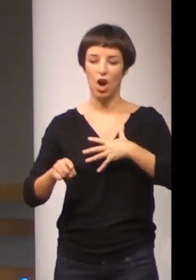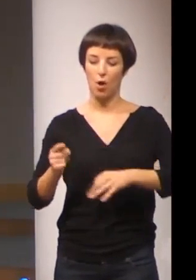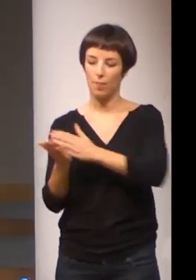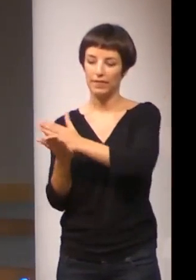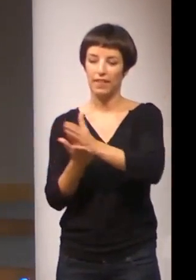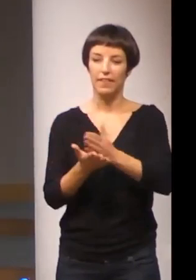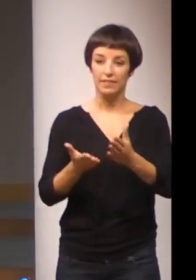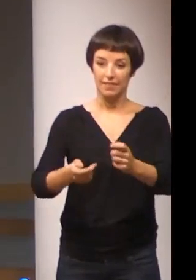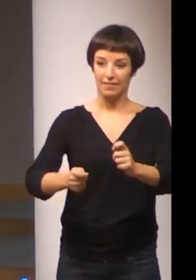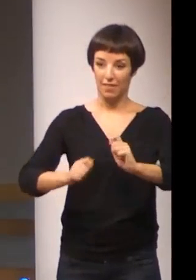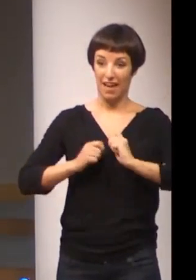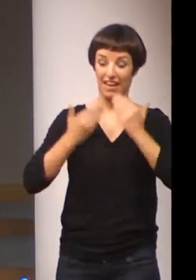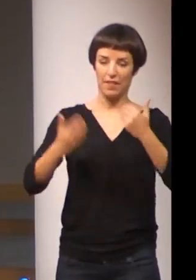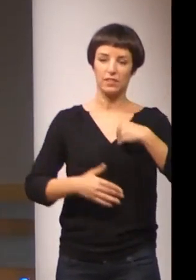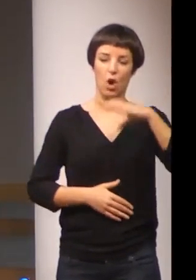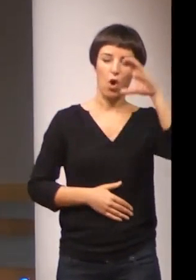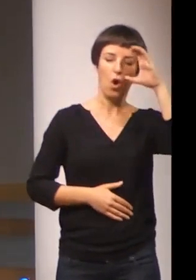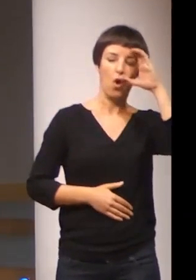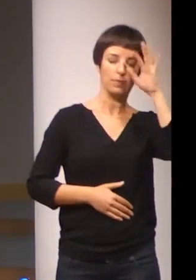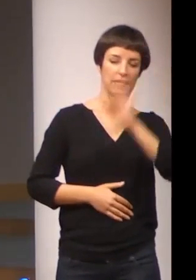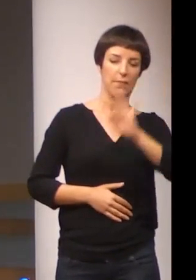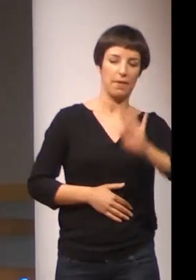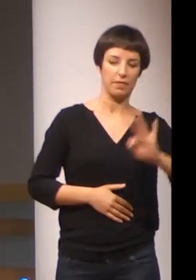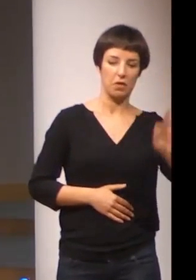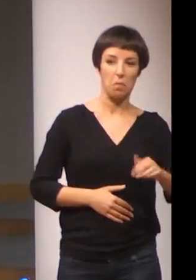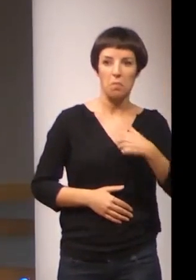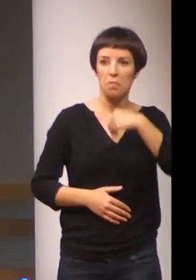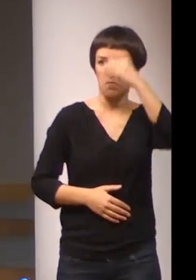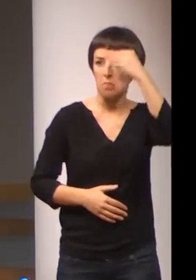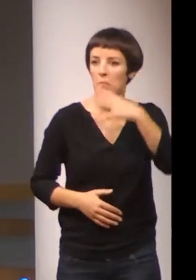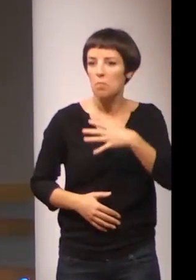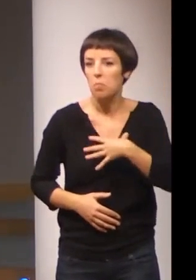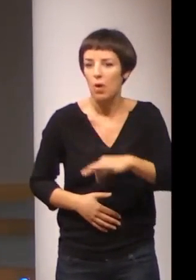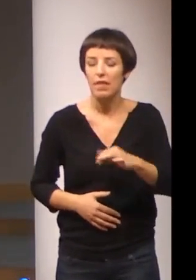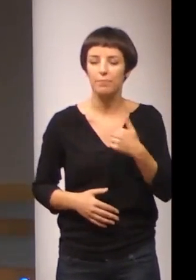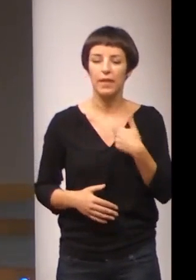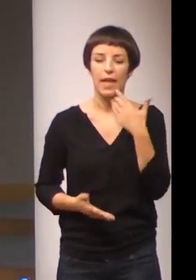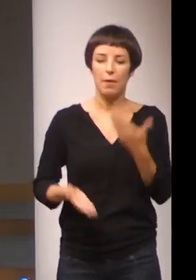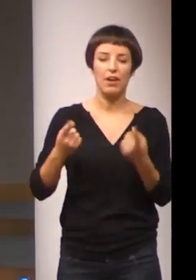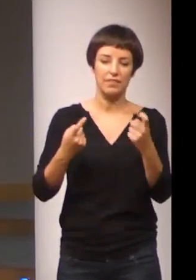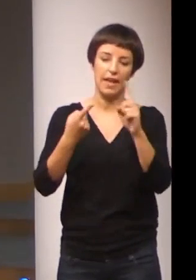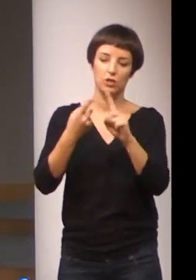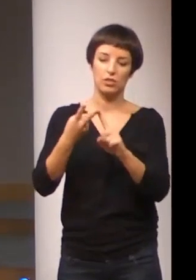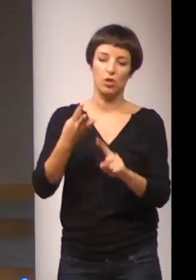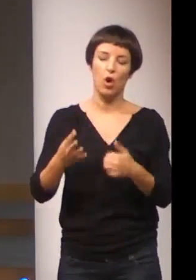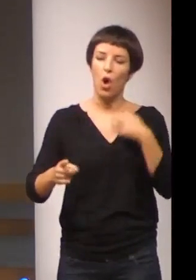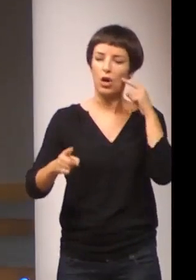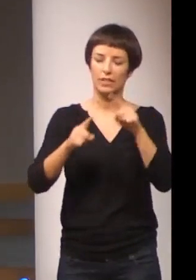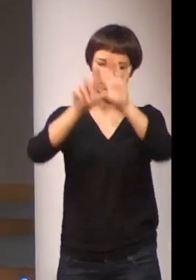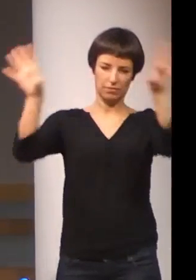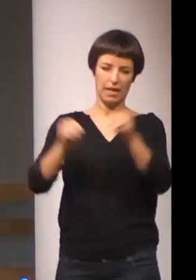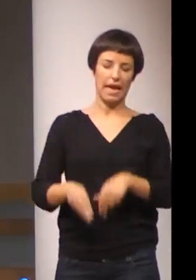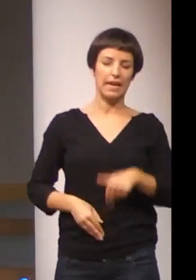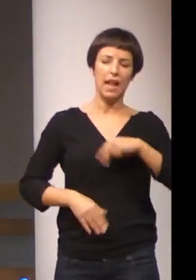observación, me ha parecido que se podían, necesitamos evaluar para tener una visión holística de lo que es un